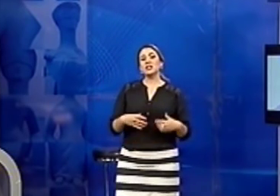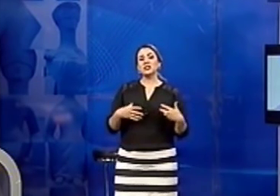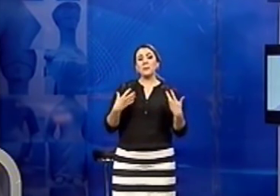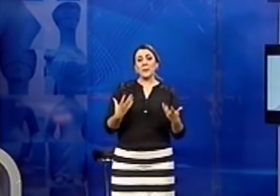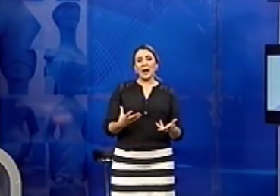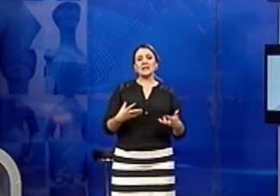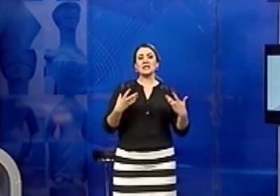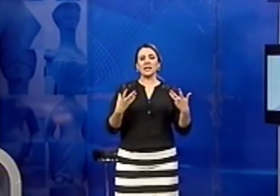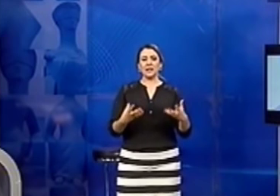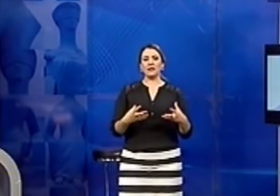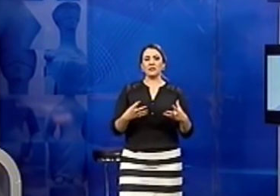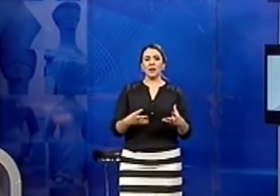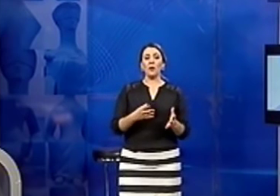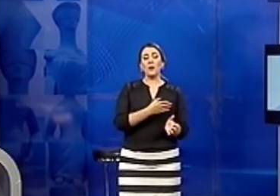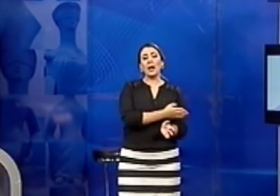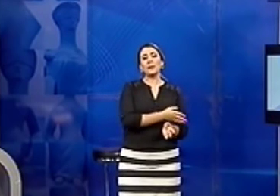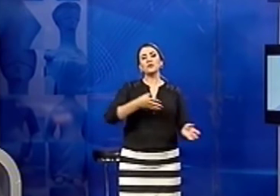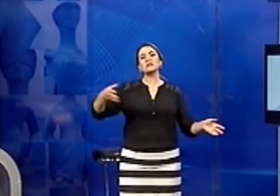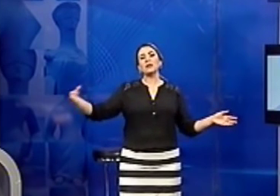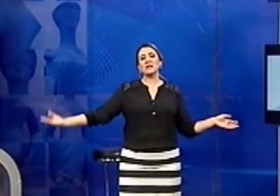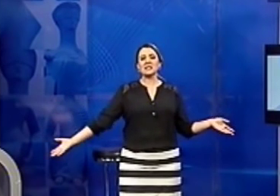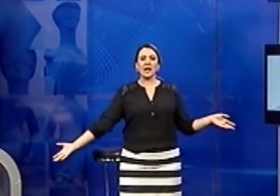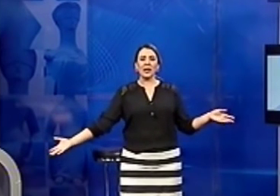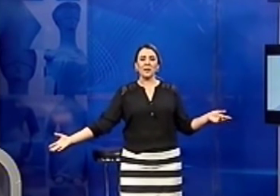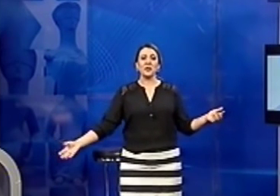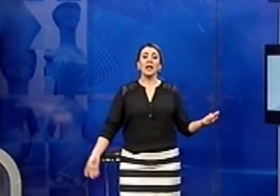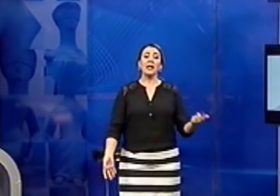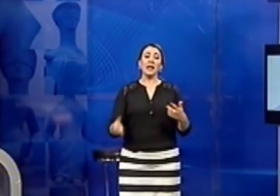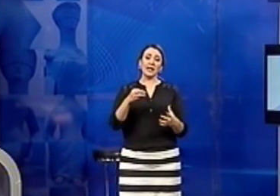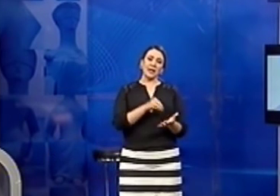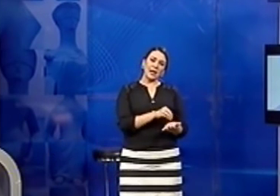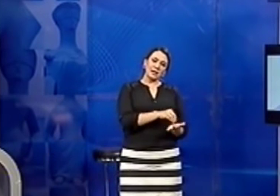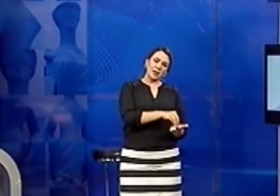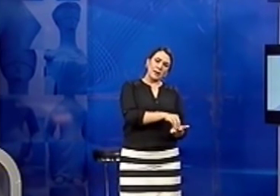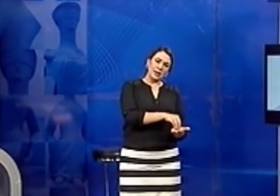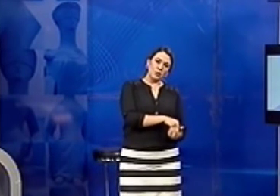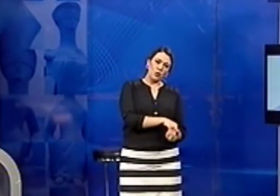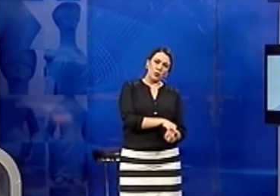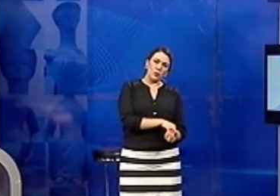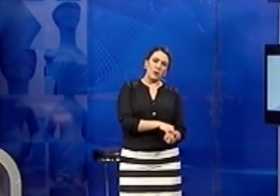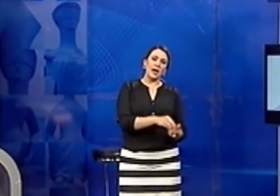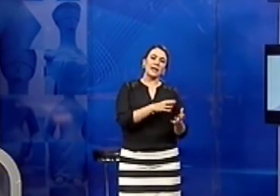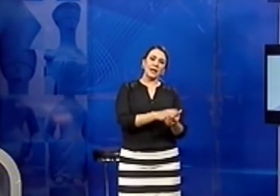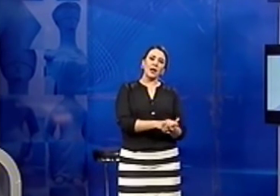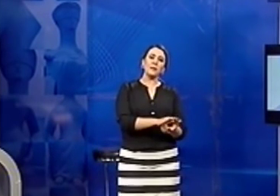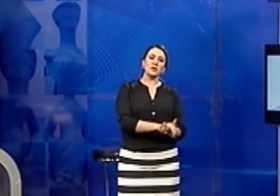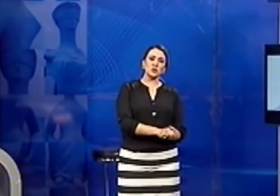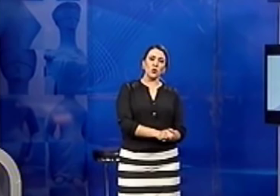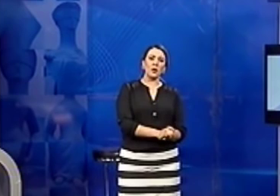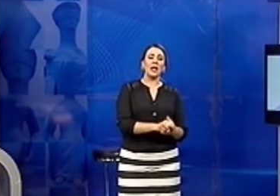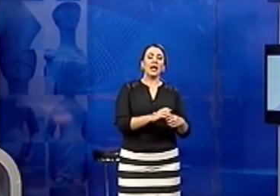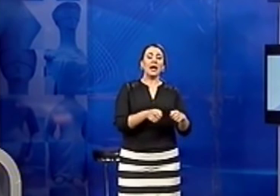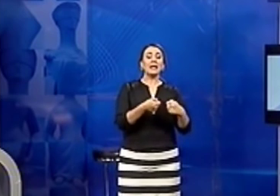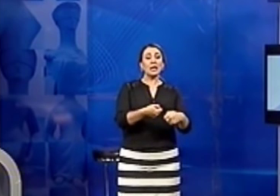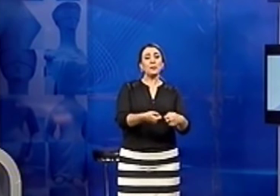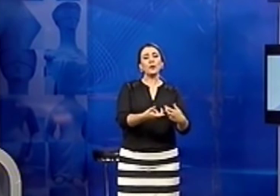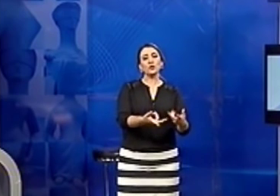gente passa a ter, então, a produção em escala. E aquele trabalhador comum, aquela pessoa, aquele